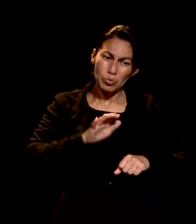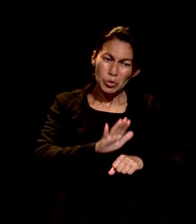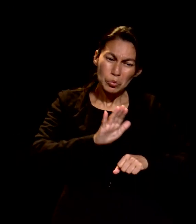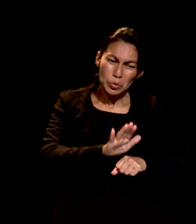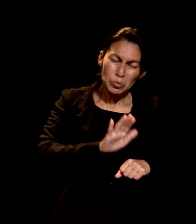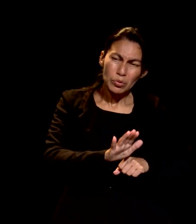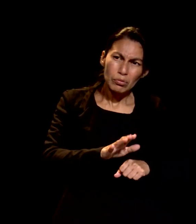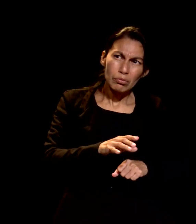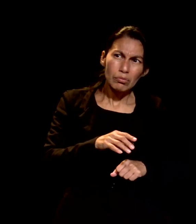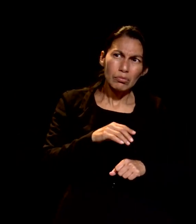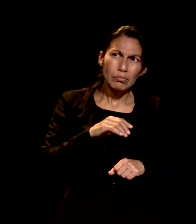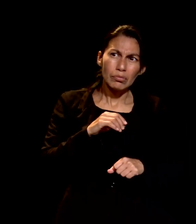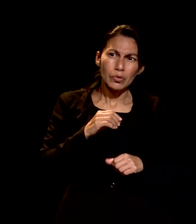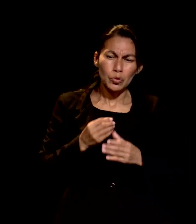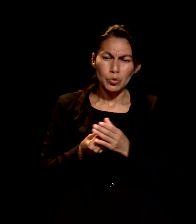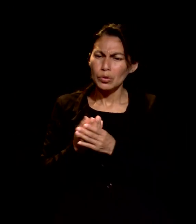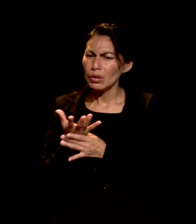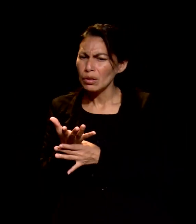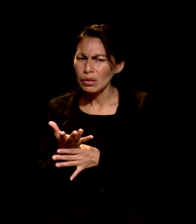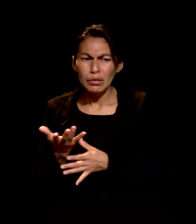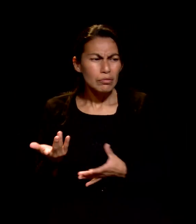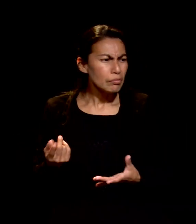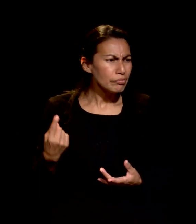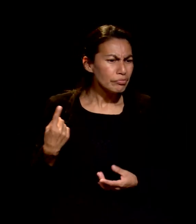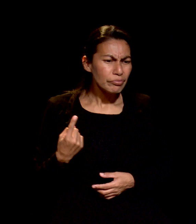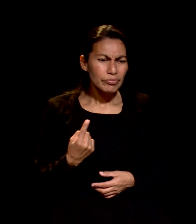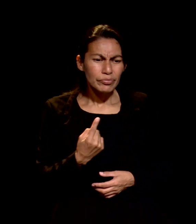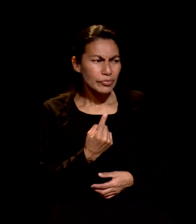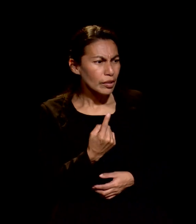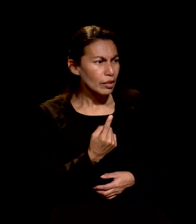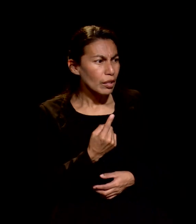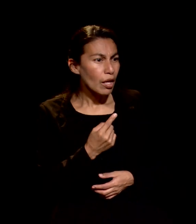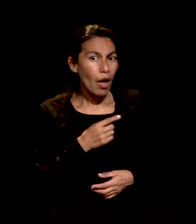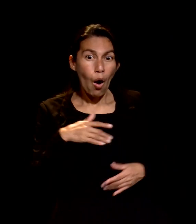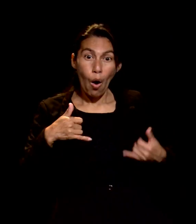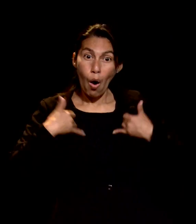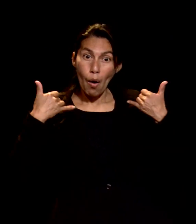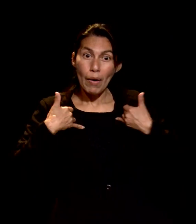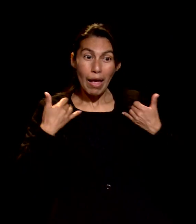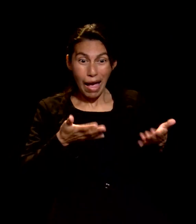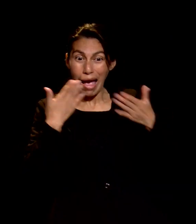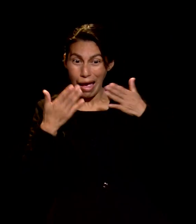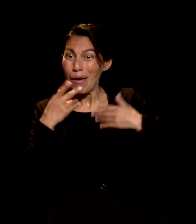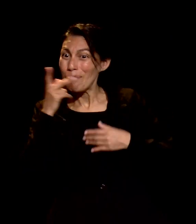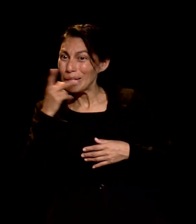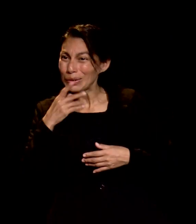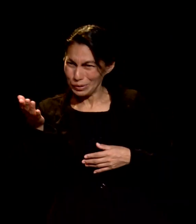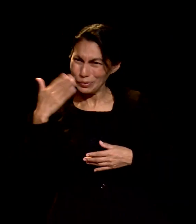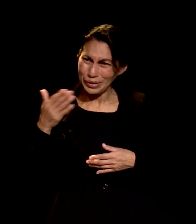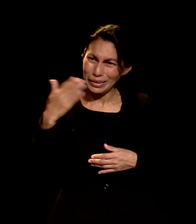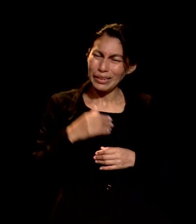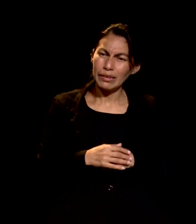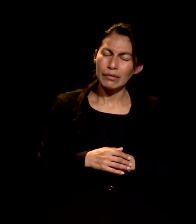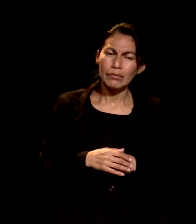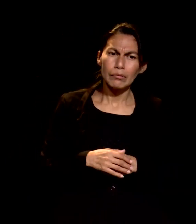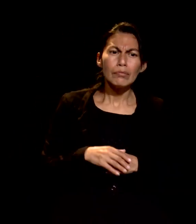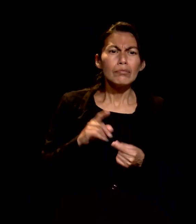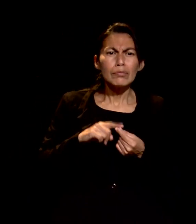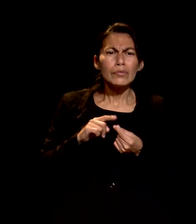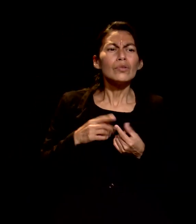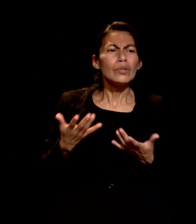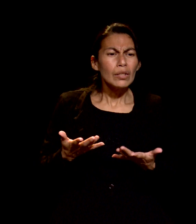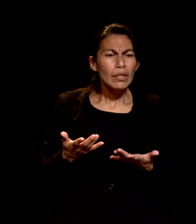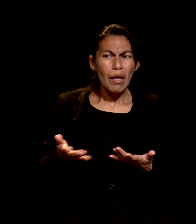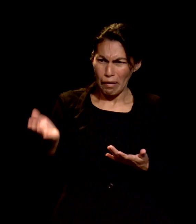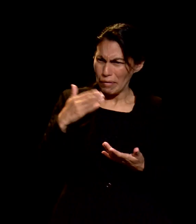y salí y era un muchacho de la iglesia que me dijo pastor acompáñeme ¿a